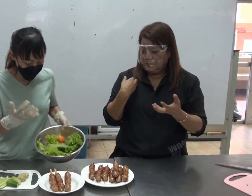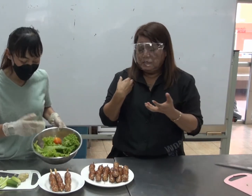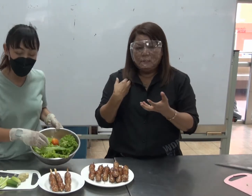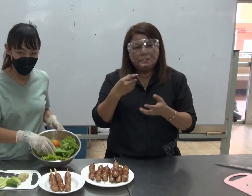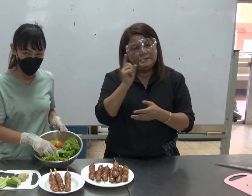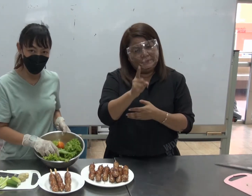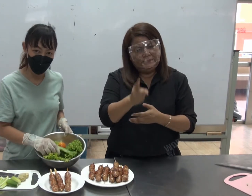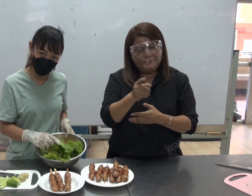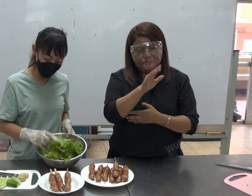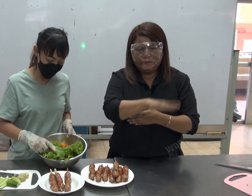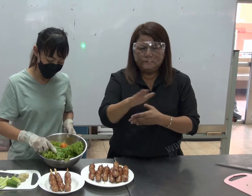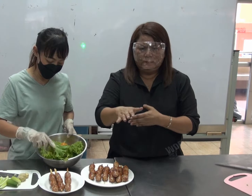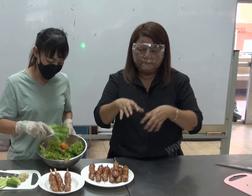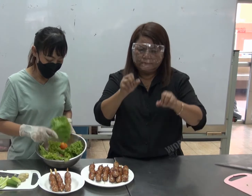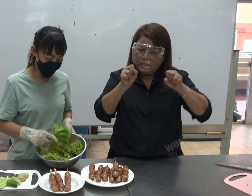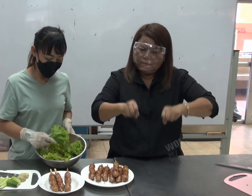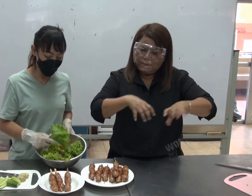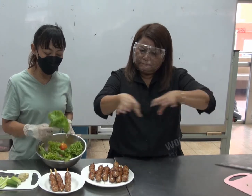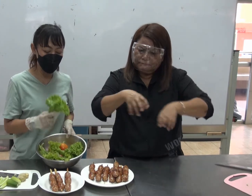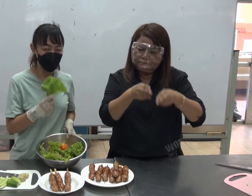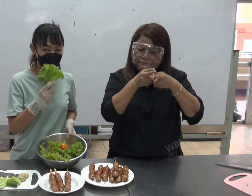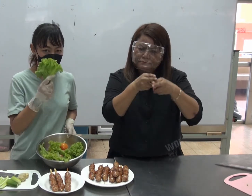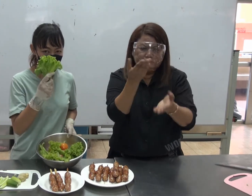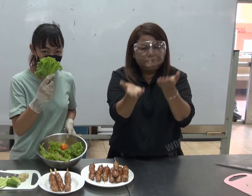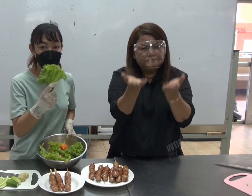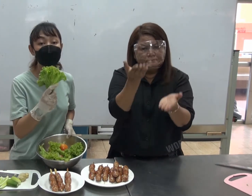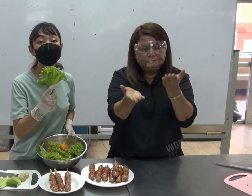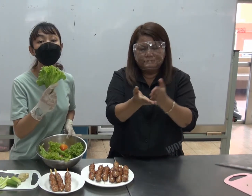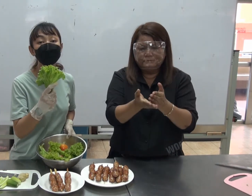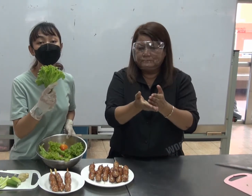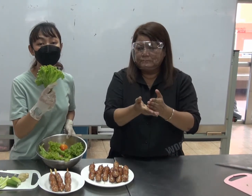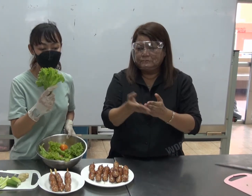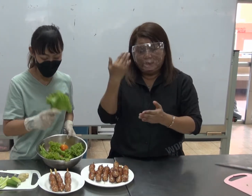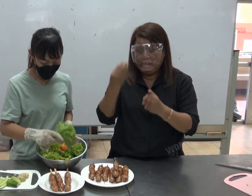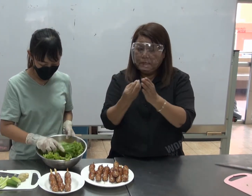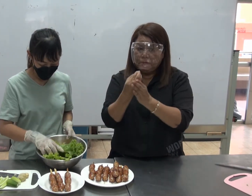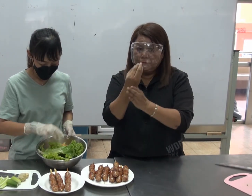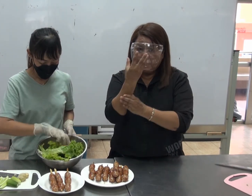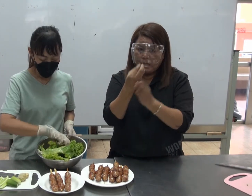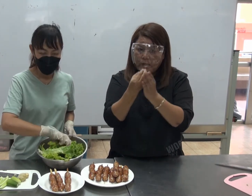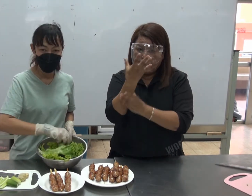อะไรก็ได้ตามความคิดสร้างสรรค์เลยนะคะแต่วันนี้คุณมีผักกาดหอมนะคะ